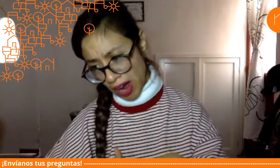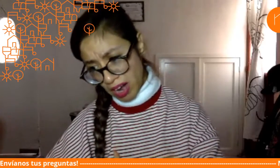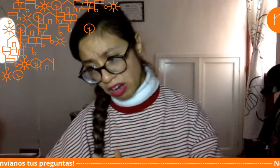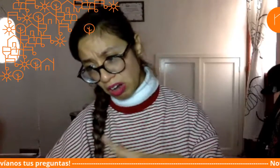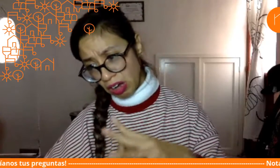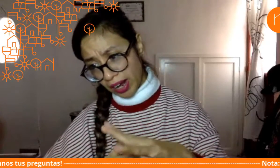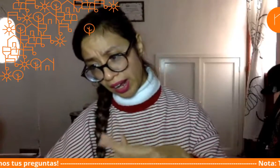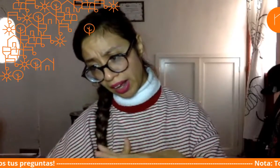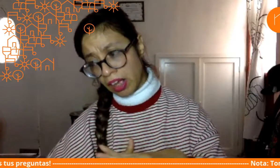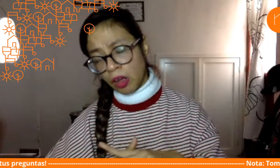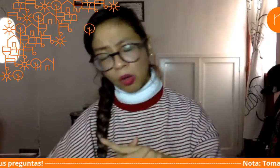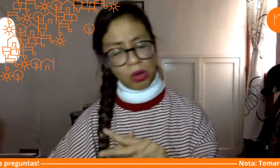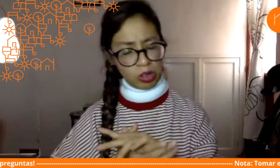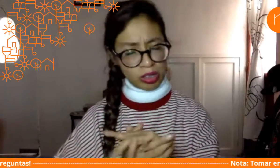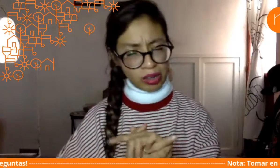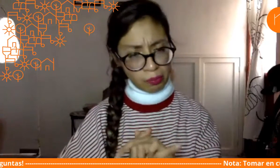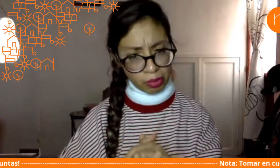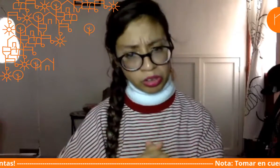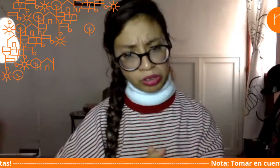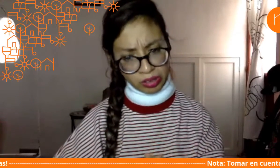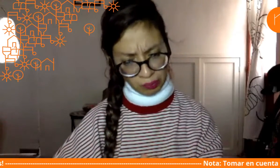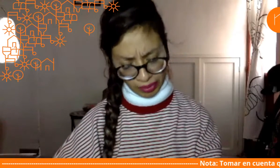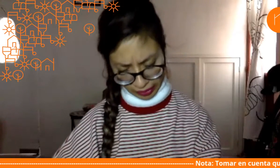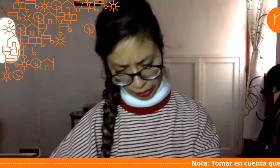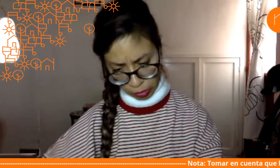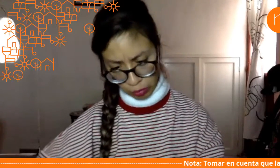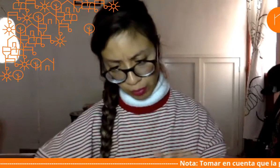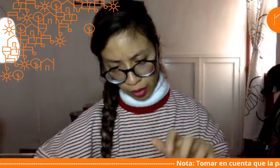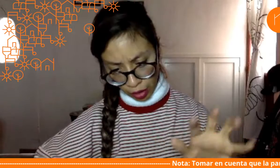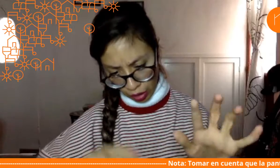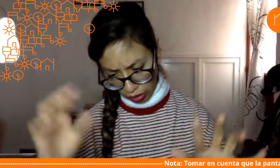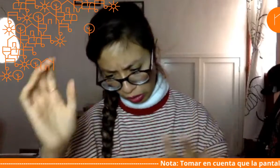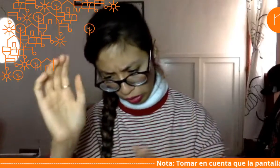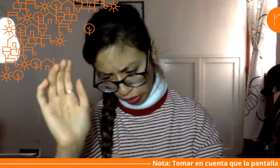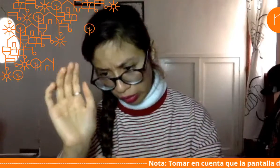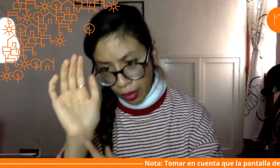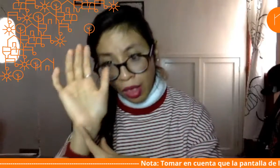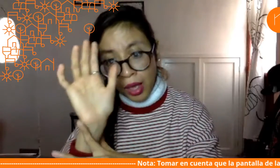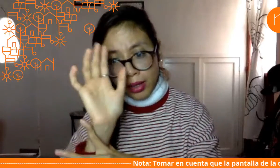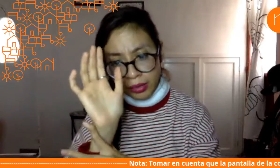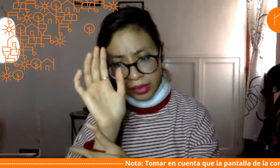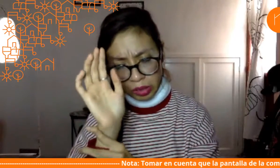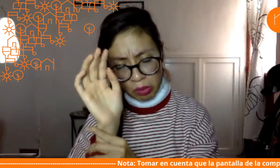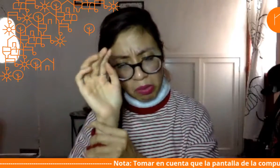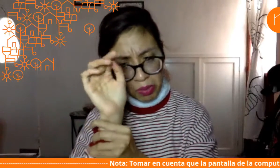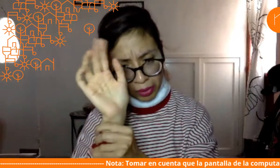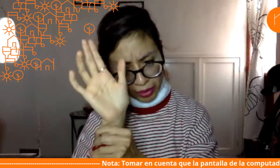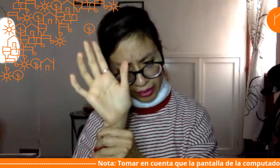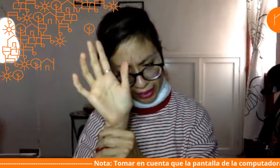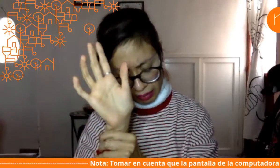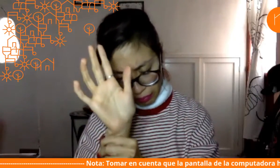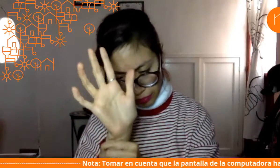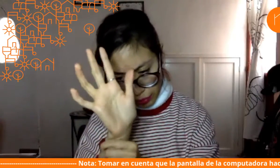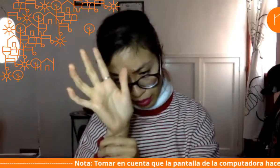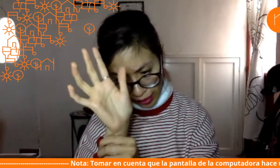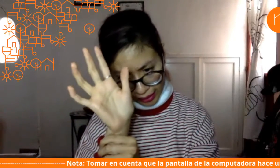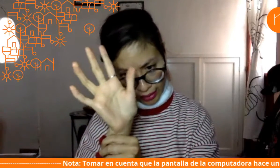jugando con los campos semánticos. Entonces, Si tomo mi manita, la